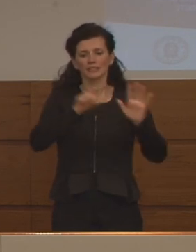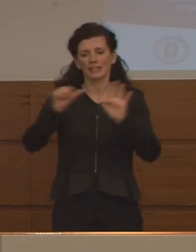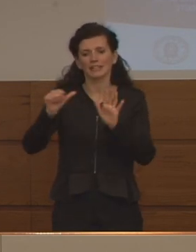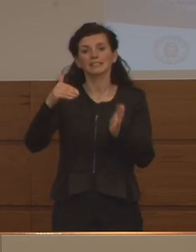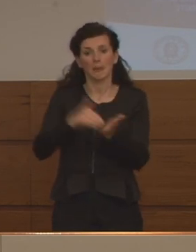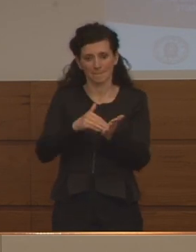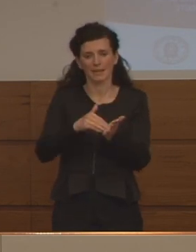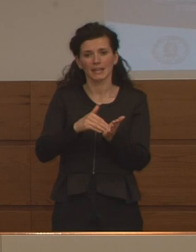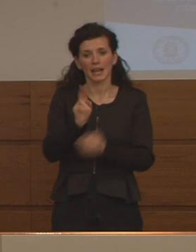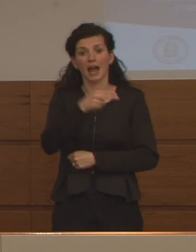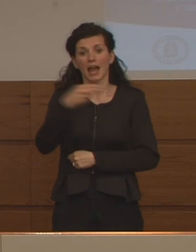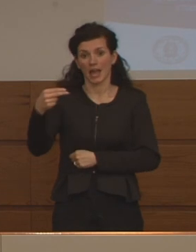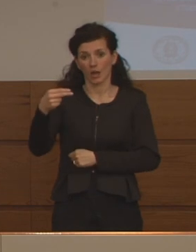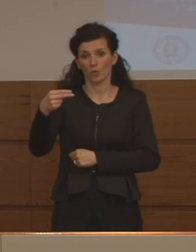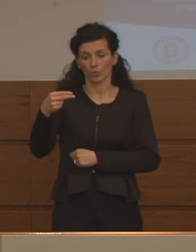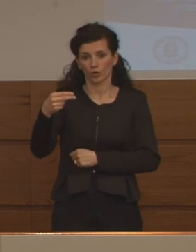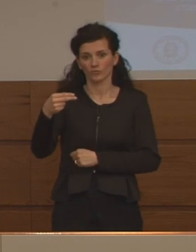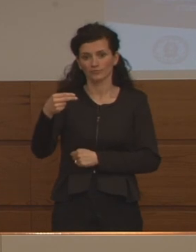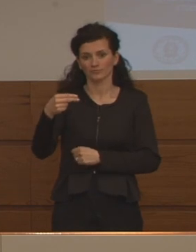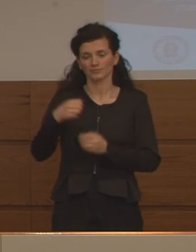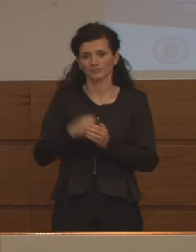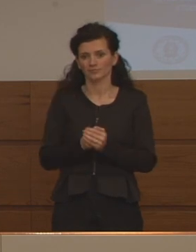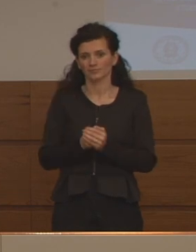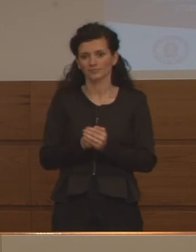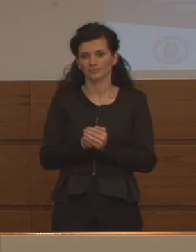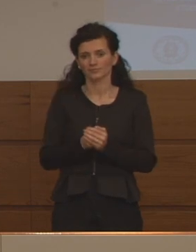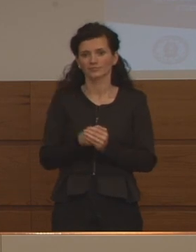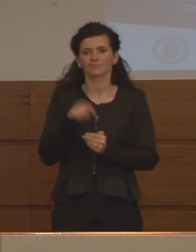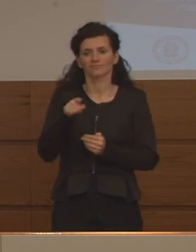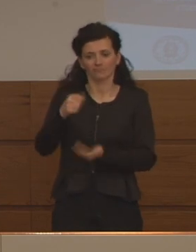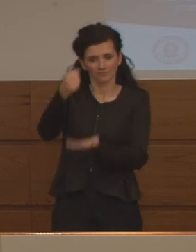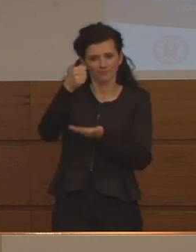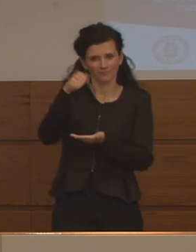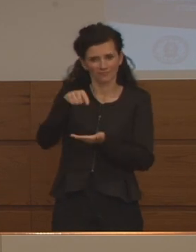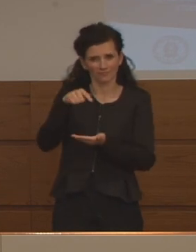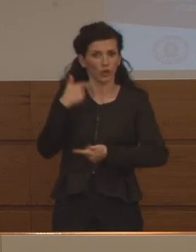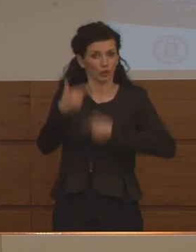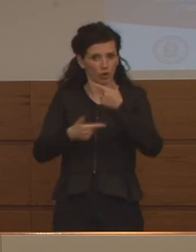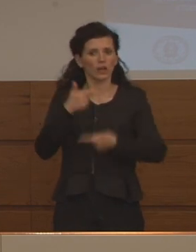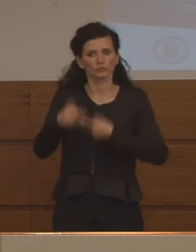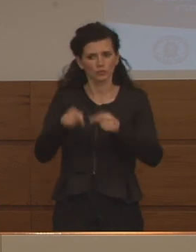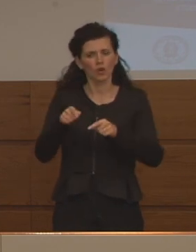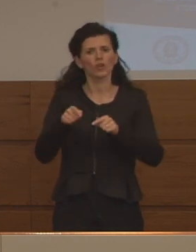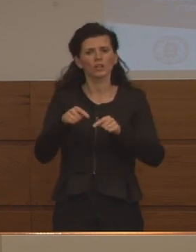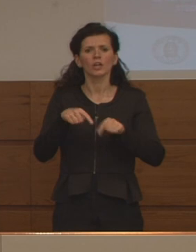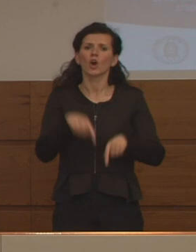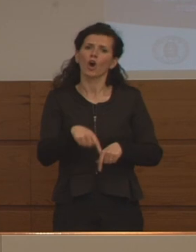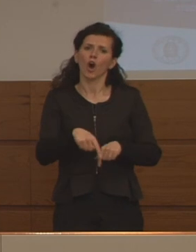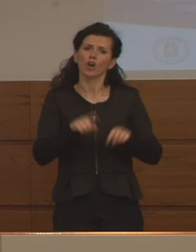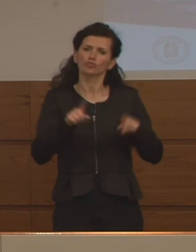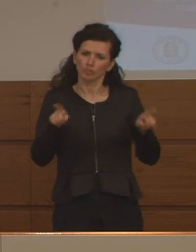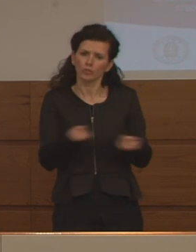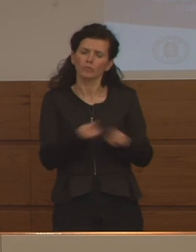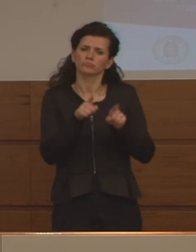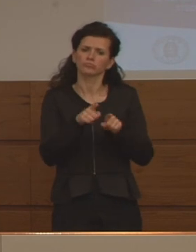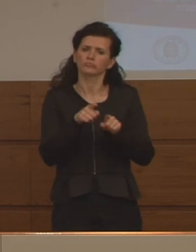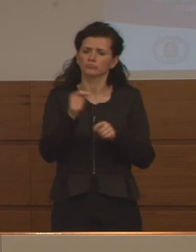euro queste risorse sono destinate anche oggi abbiamo impiegato